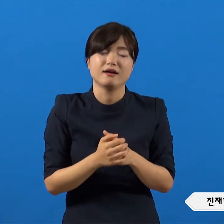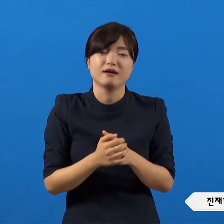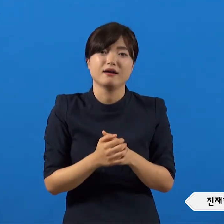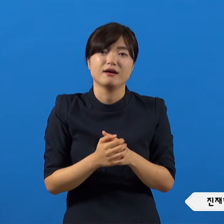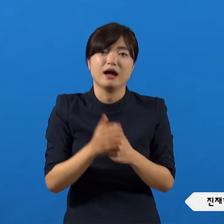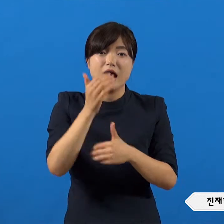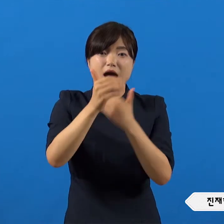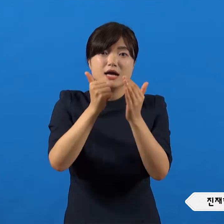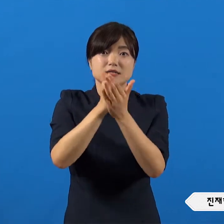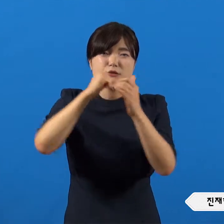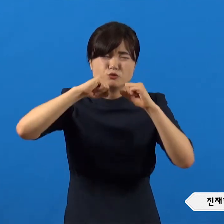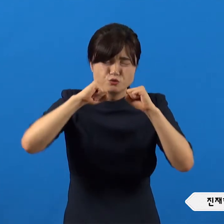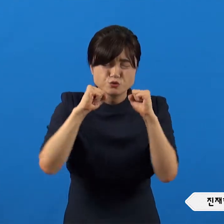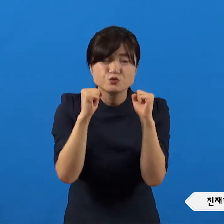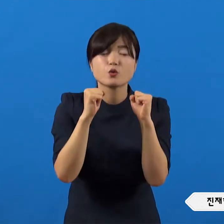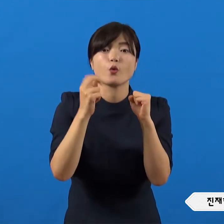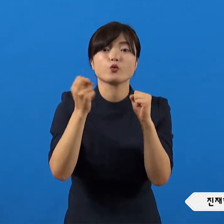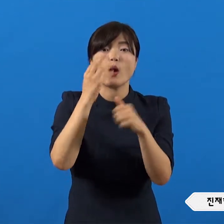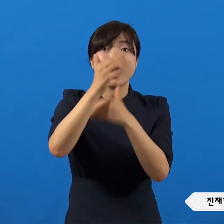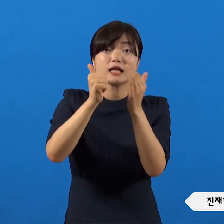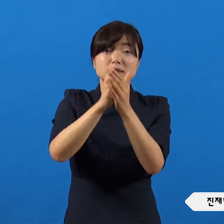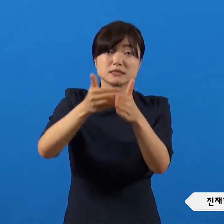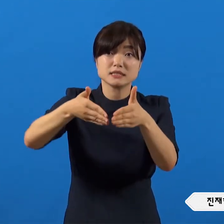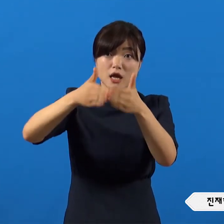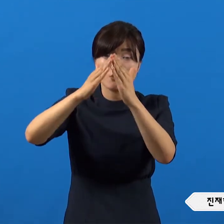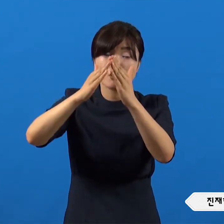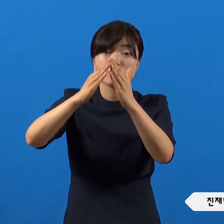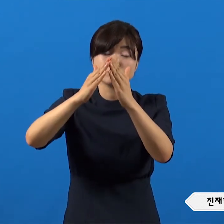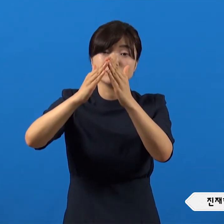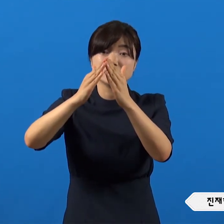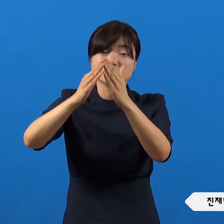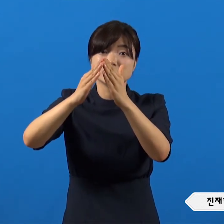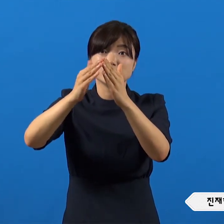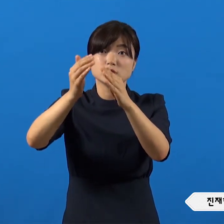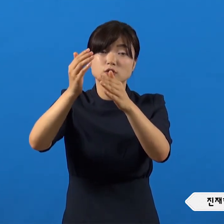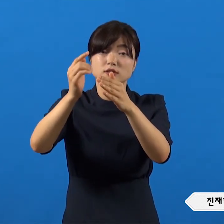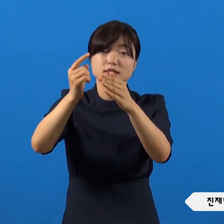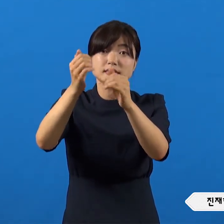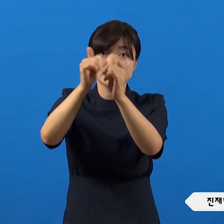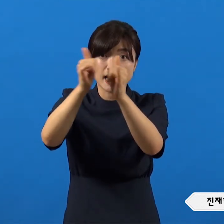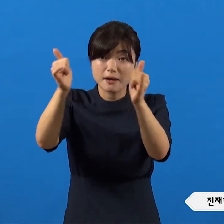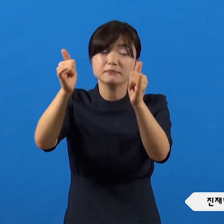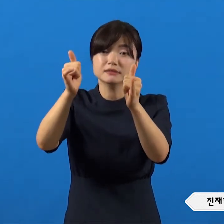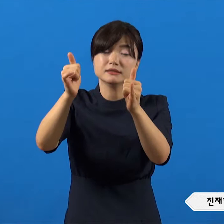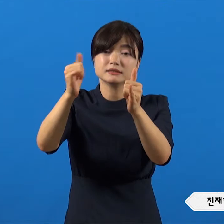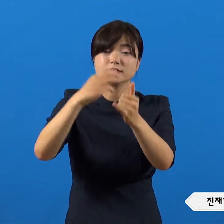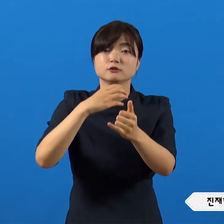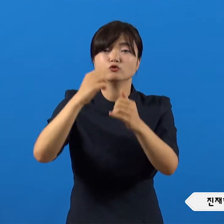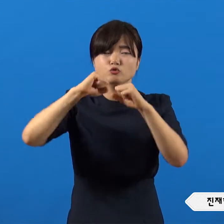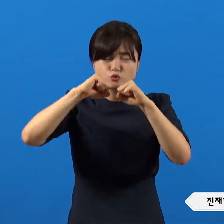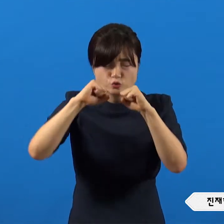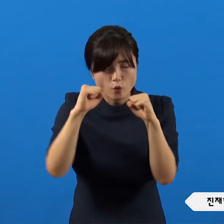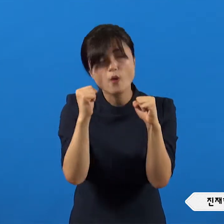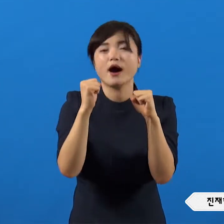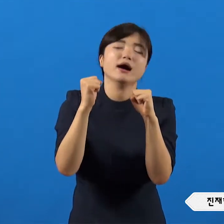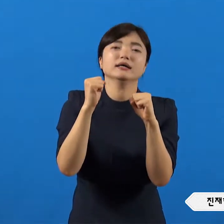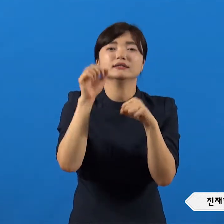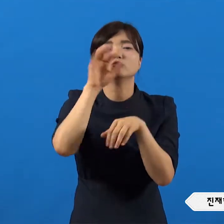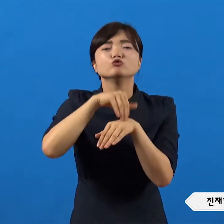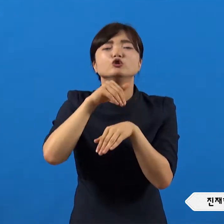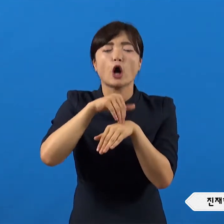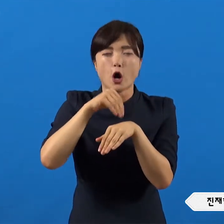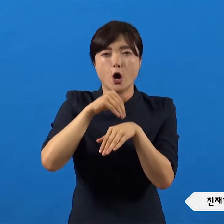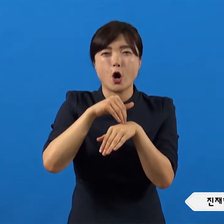순종의 과정들, 하나님이 세우신 권위자들을 향해 순종의 모습들을 우리는 배워나가는